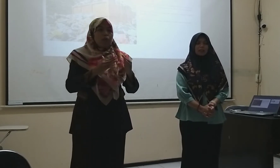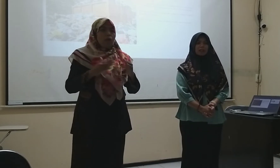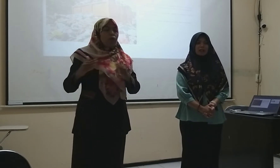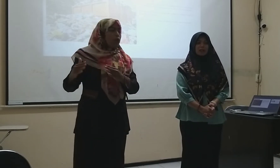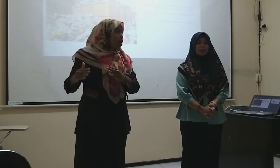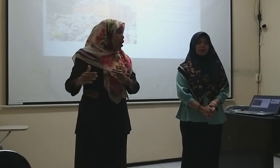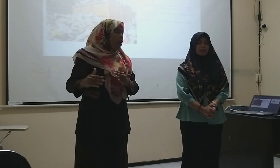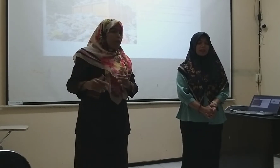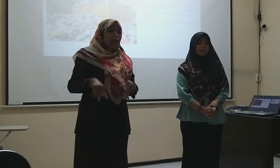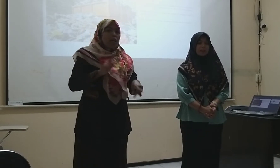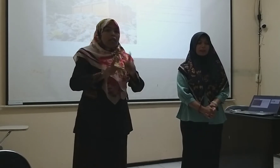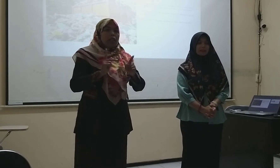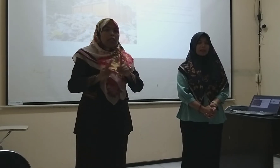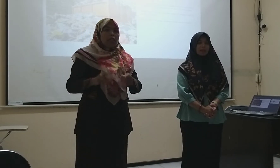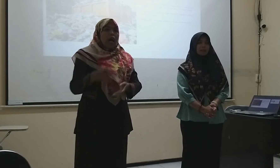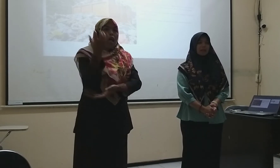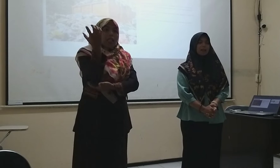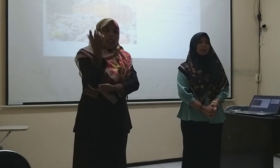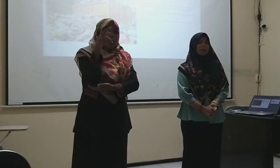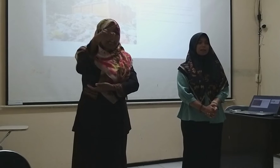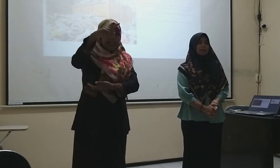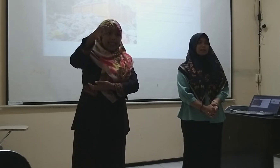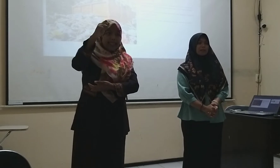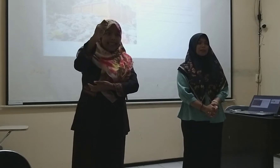di tengah-tengah warga, pastinya akan